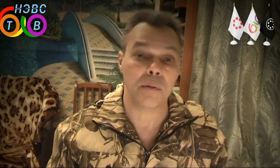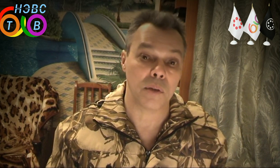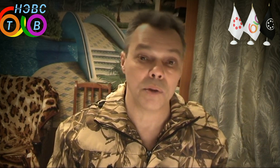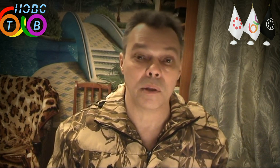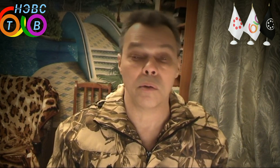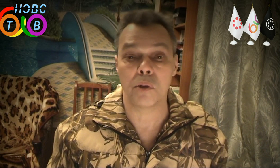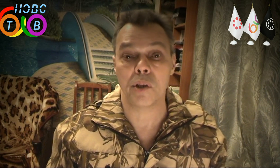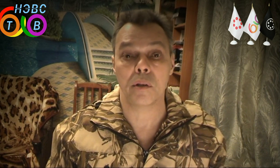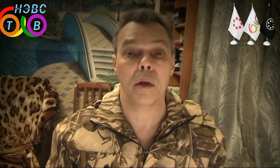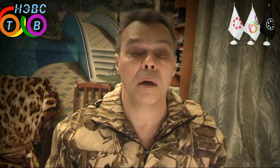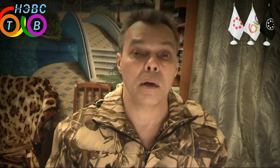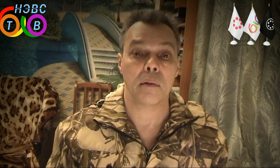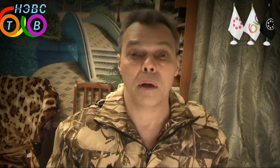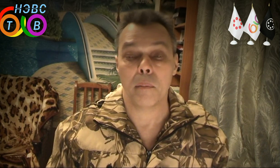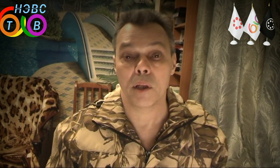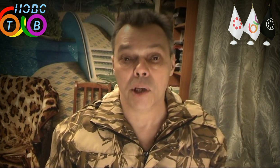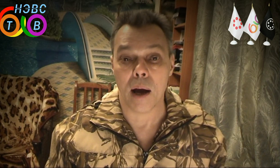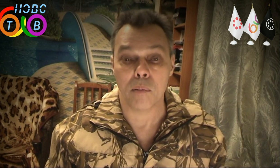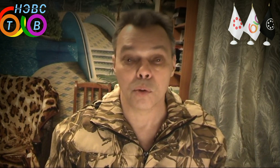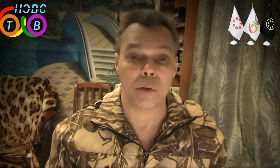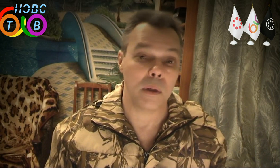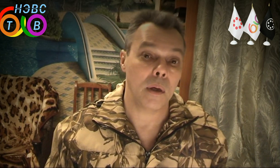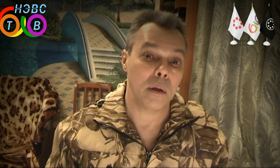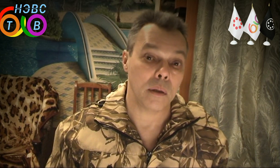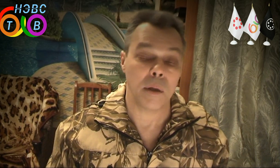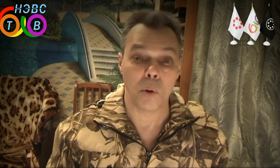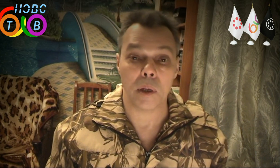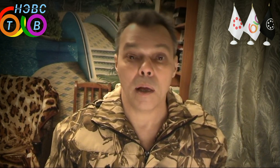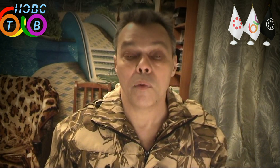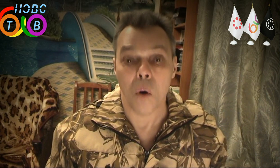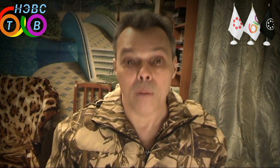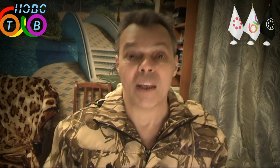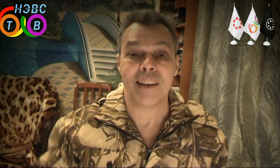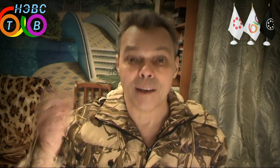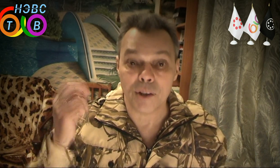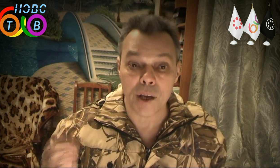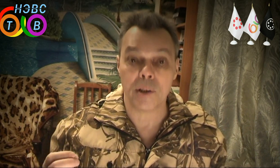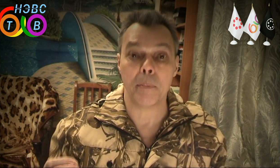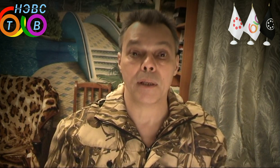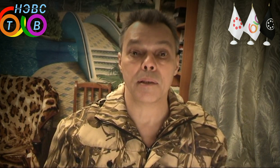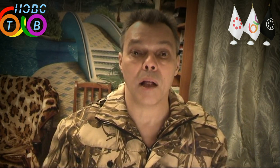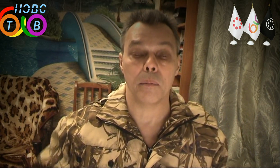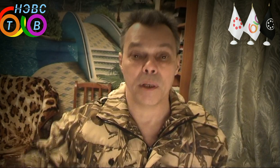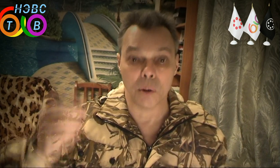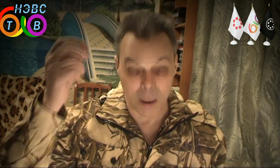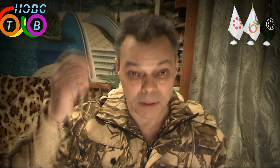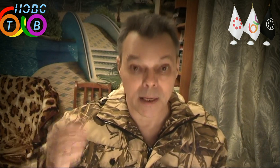в животике у женщины этого малыша будущего ребенка. Но энергетический потенциал придет